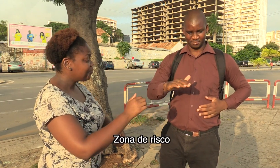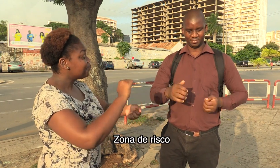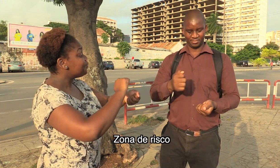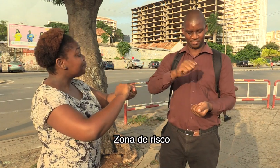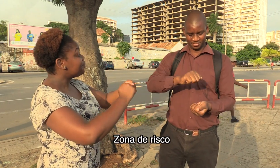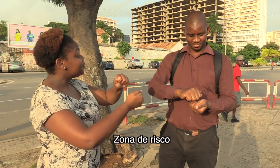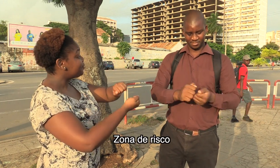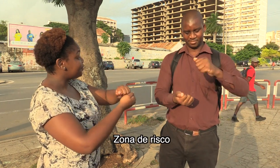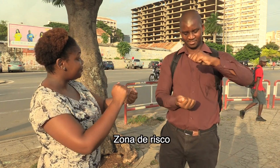Zona de risco.